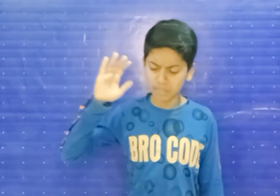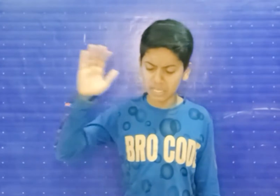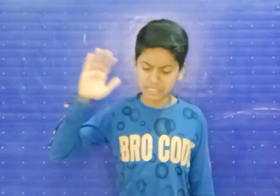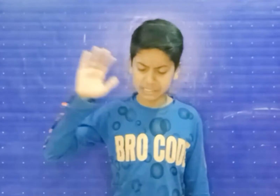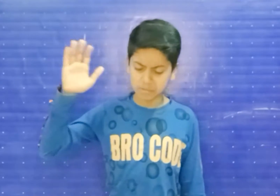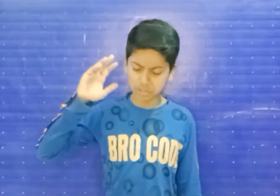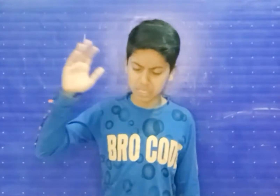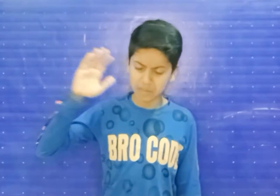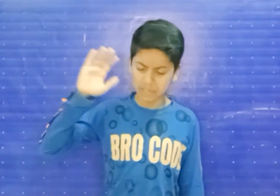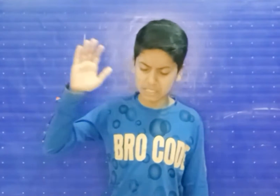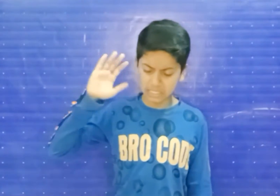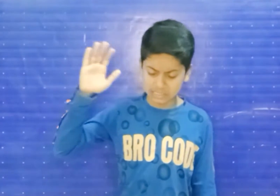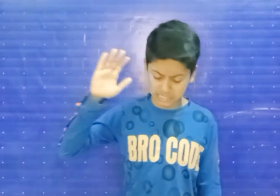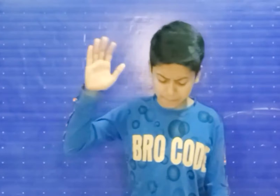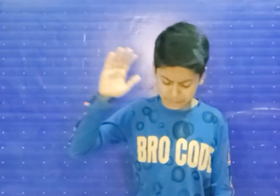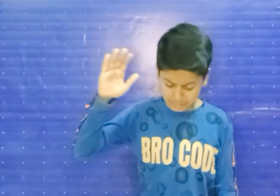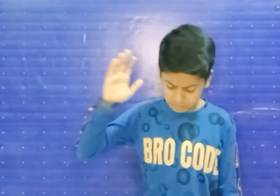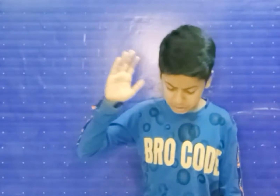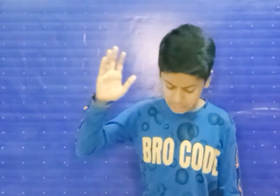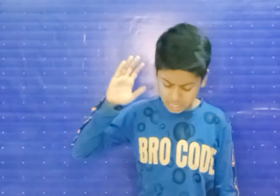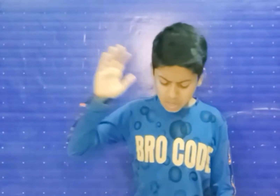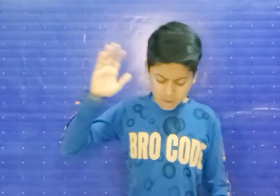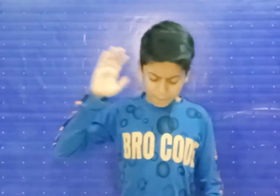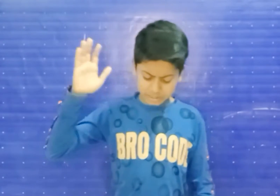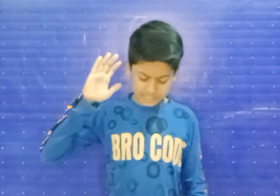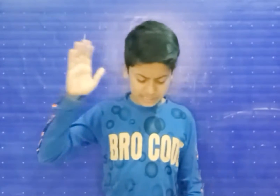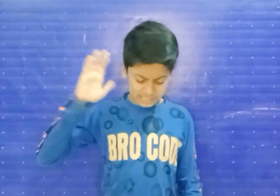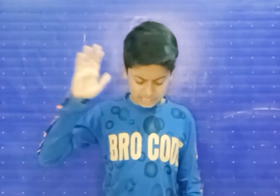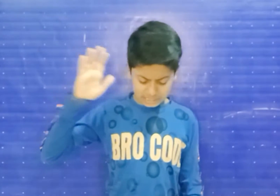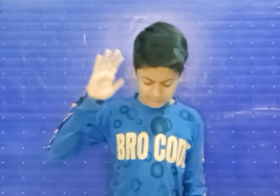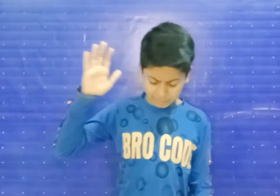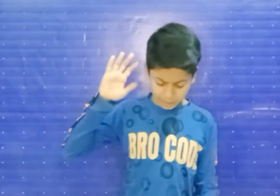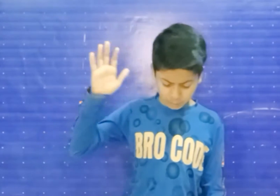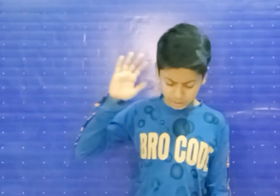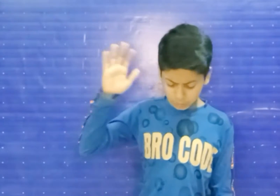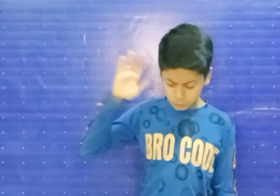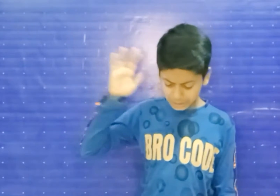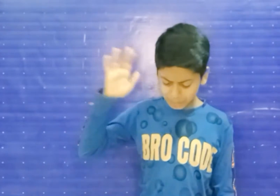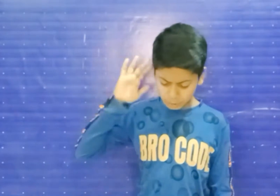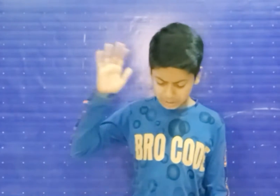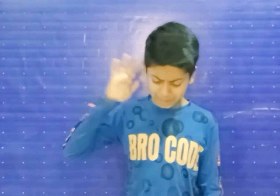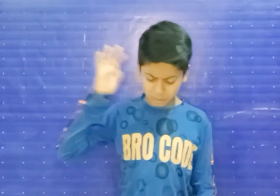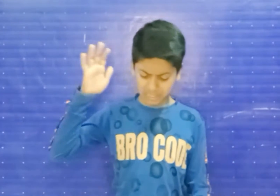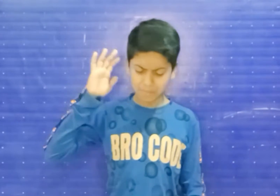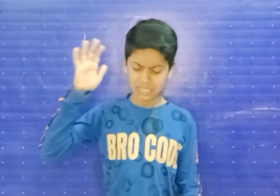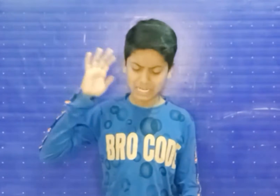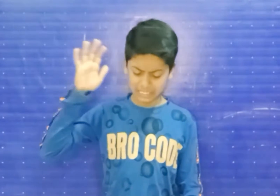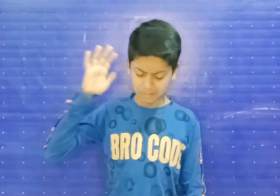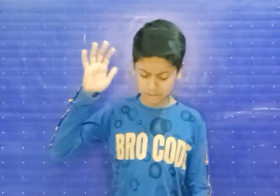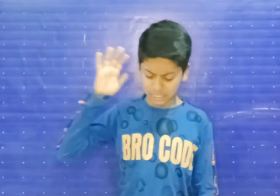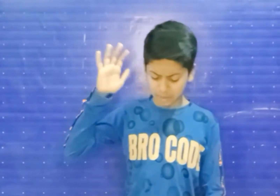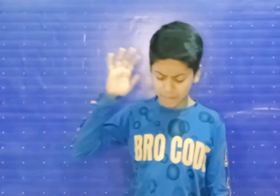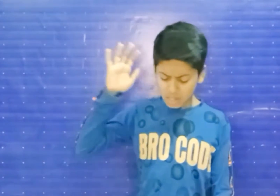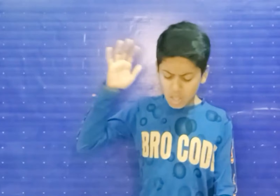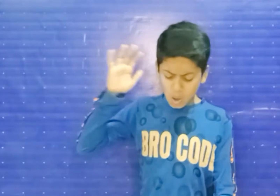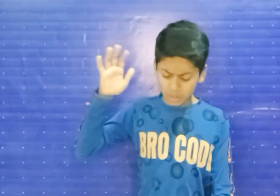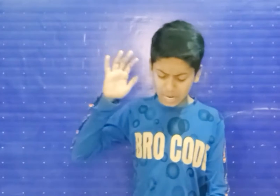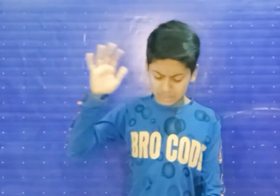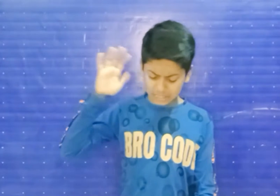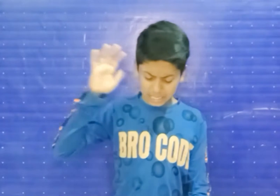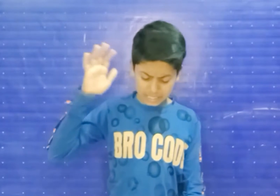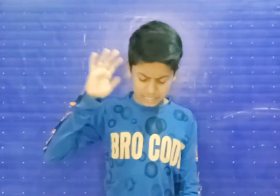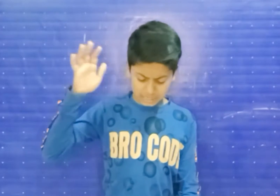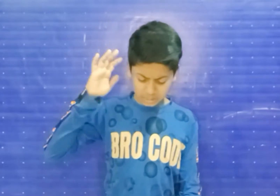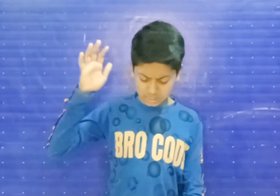करे बोटा का बग्राटी का बोश अगर अबर आंधले अस्किरा पंडला बुंडला बात चंदली का जिंदली बाबू तेरे बोश रे बोश करे बोटा का बग्राटी का बोश अगर अबा